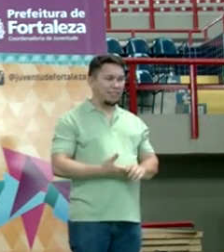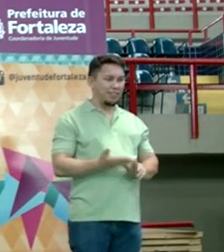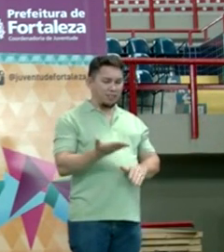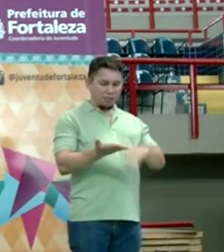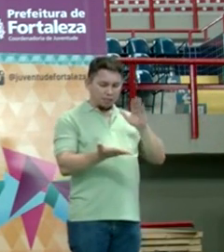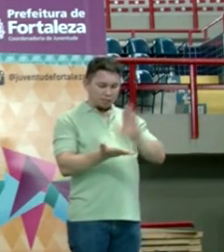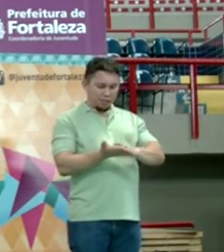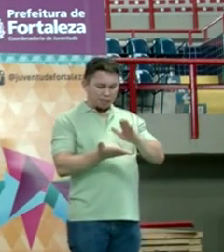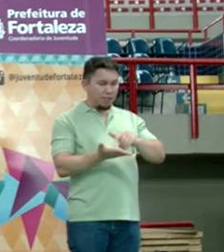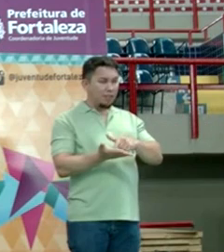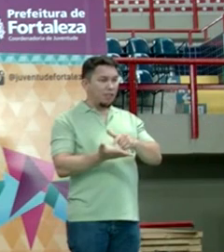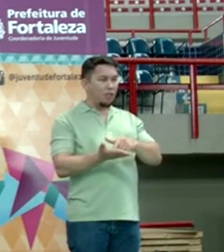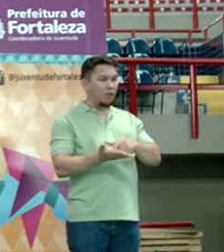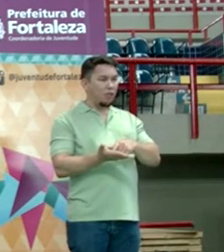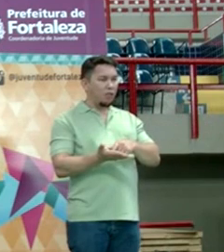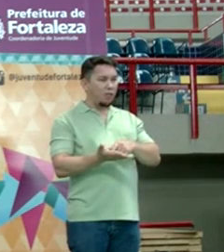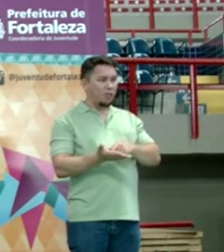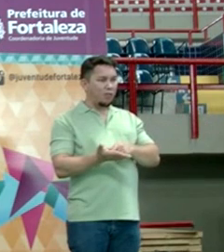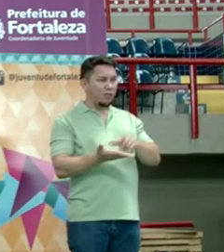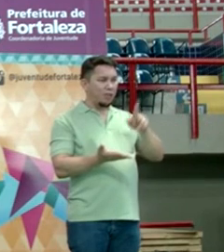no chão?